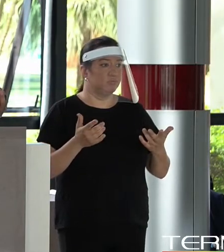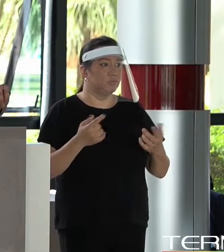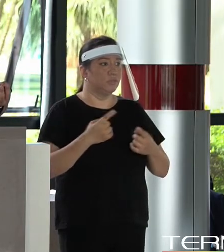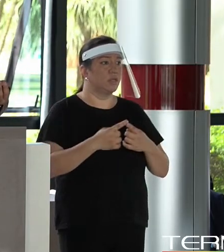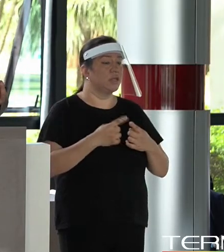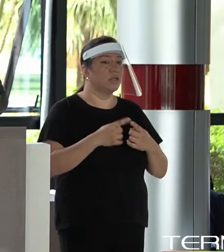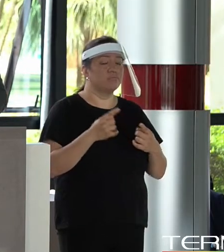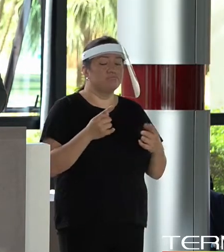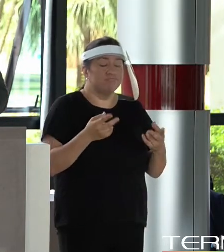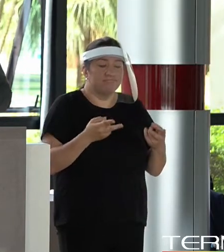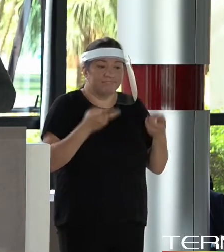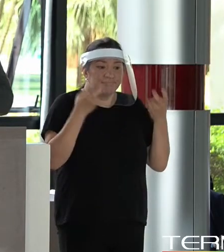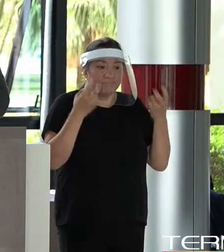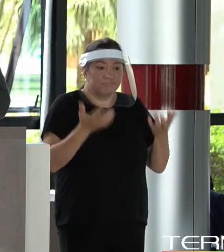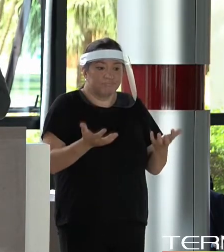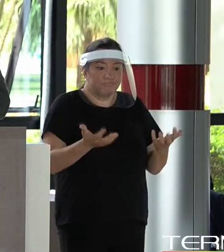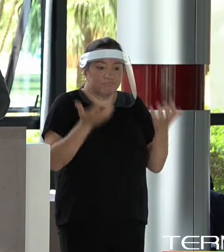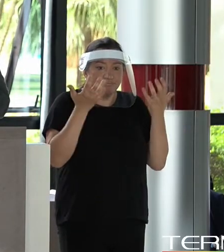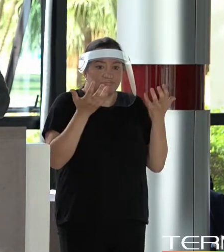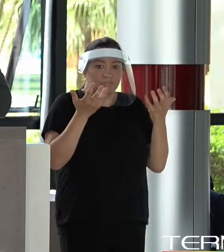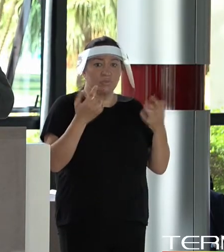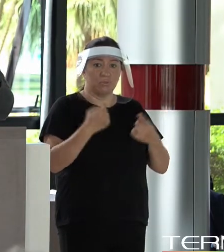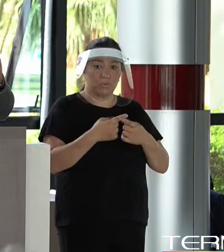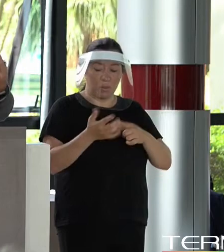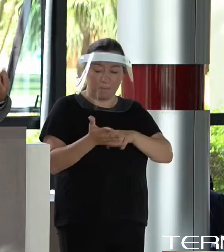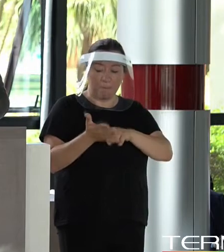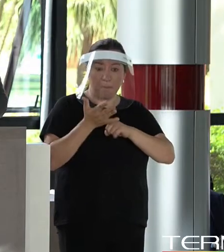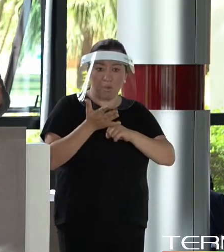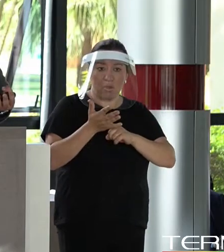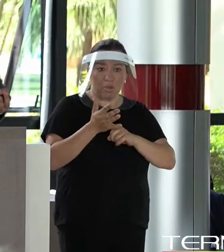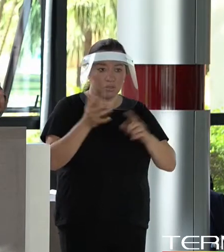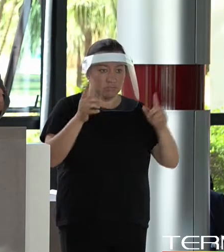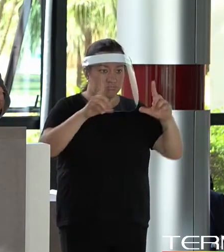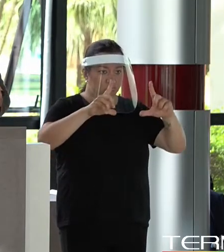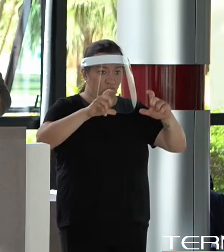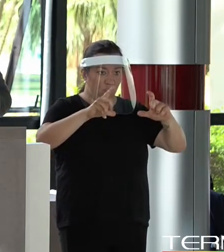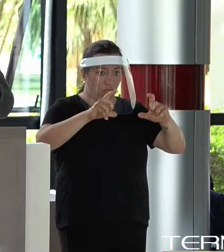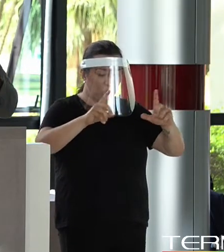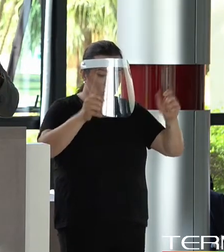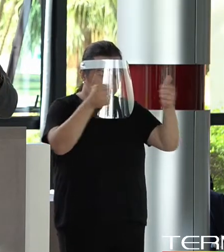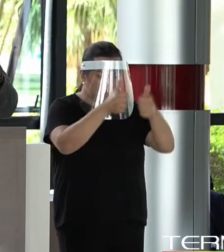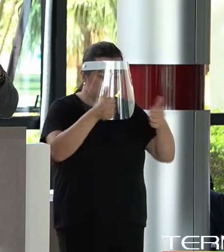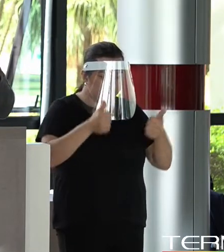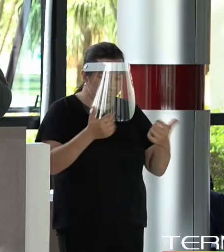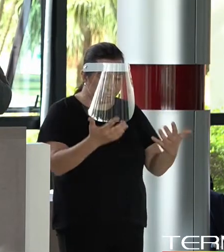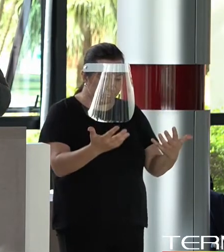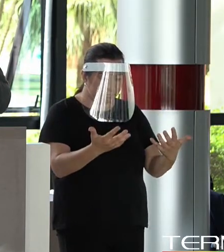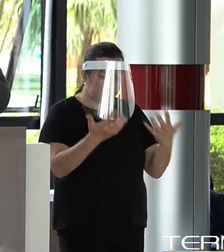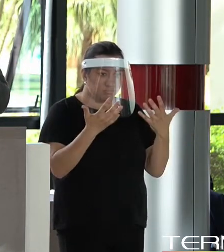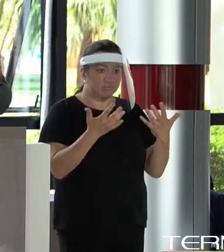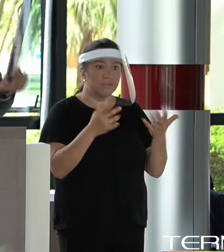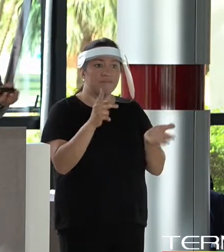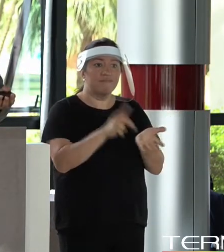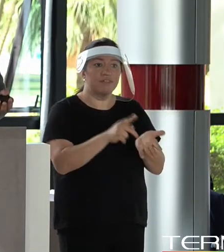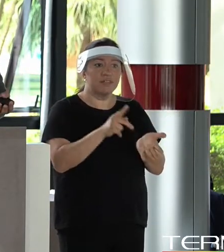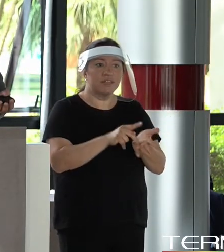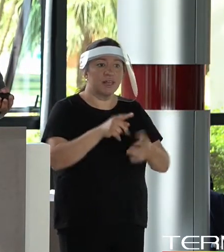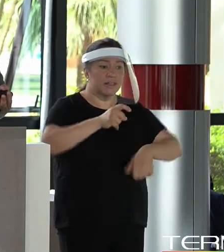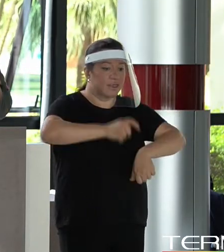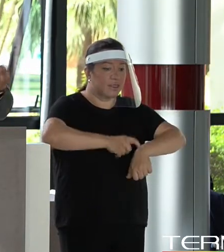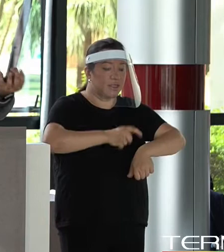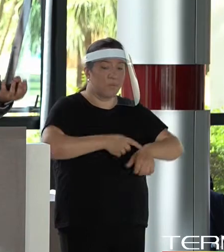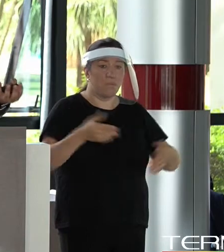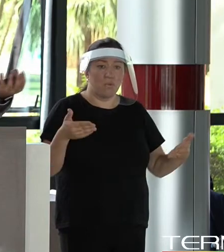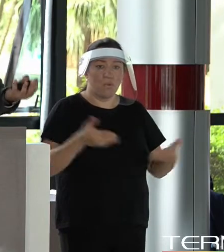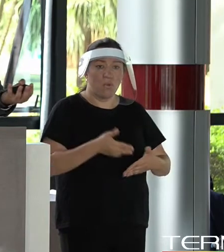tentadora? Porque ela proporciona para a gente uma imagem em tempo real que nos traz de maneira, vamos dizer, instantânea,